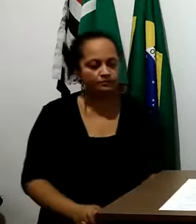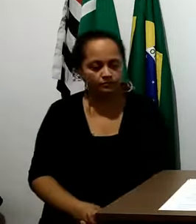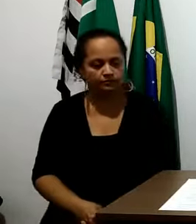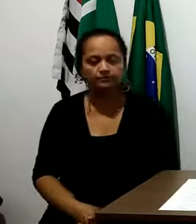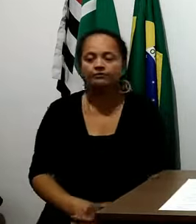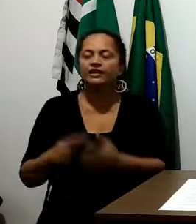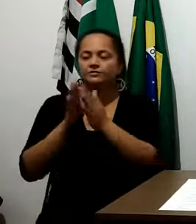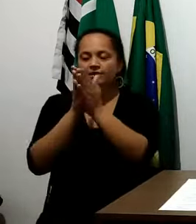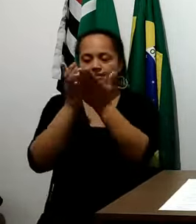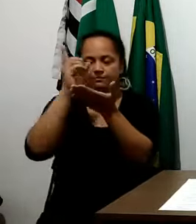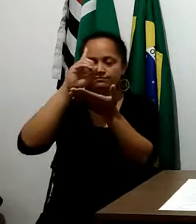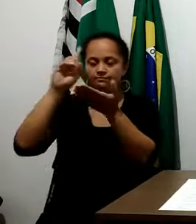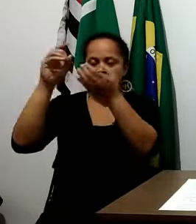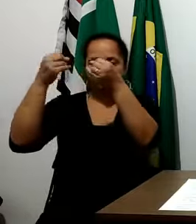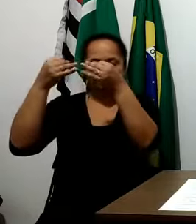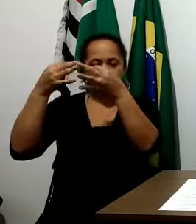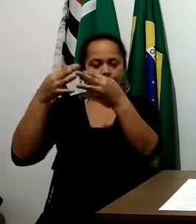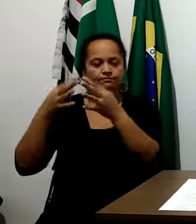Ele diz assim: